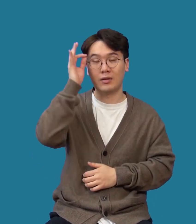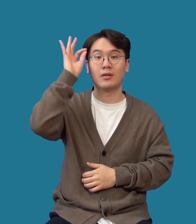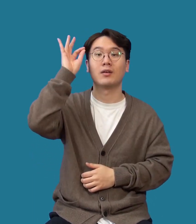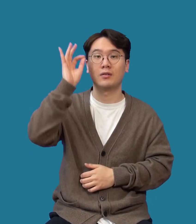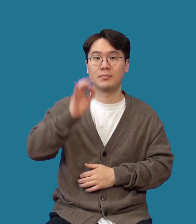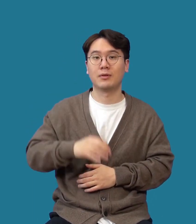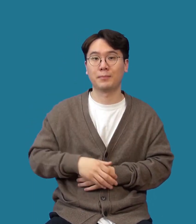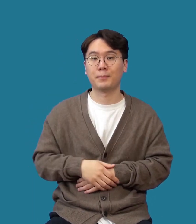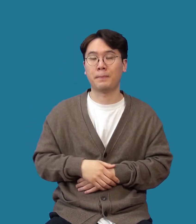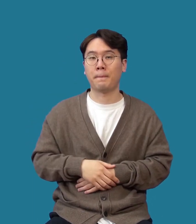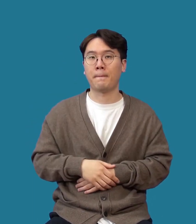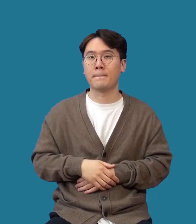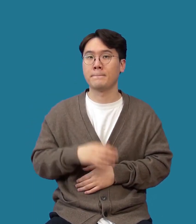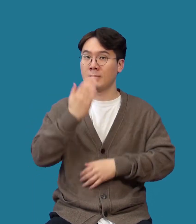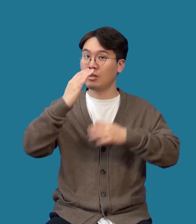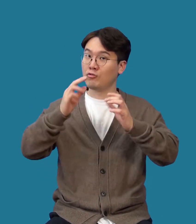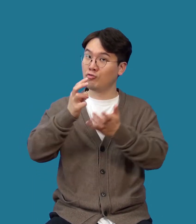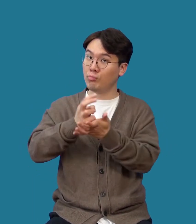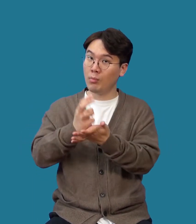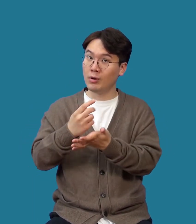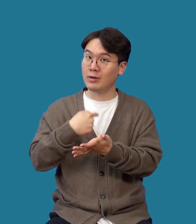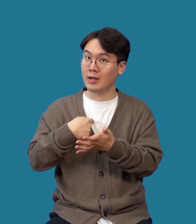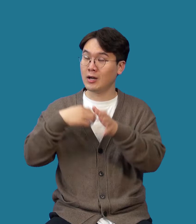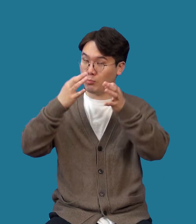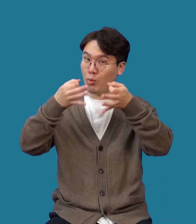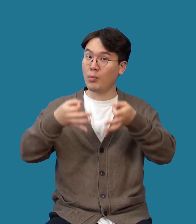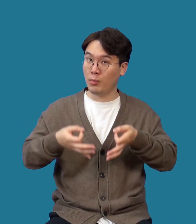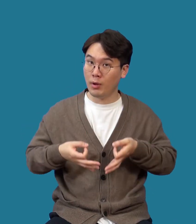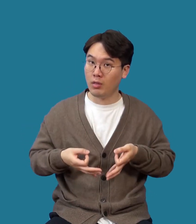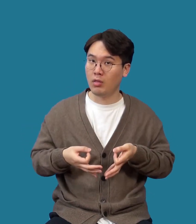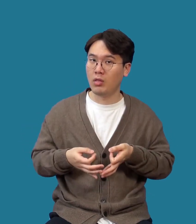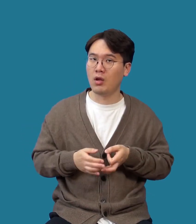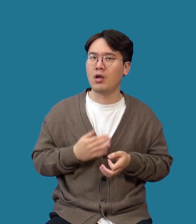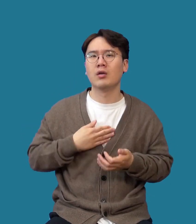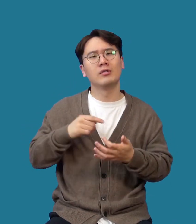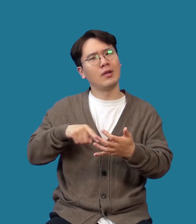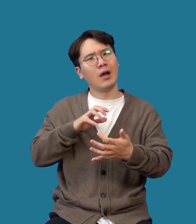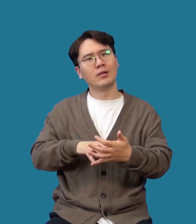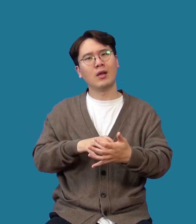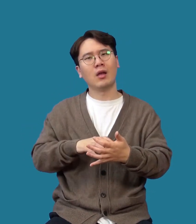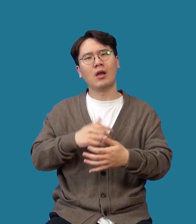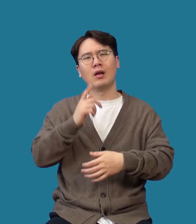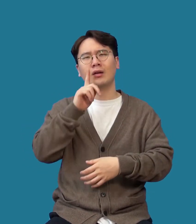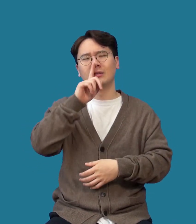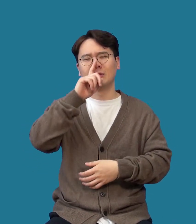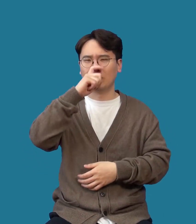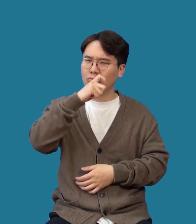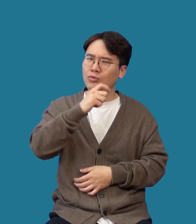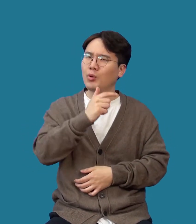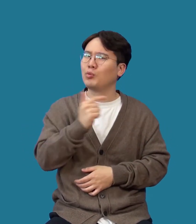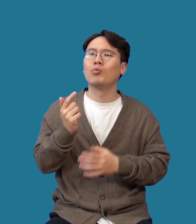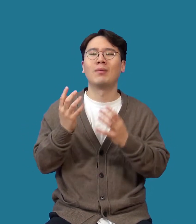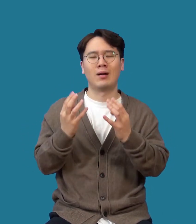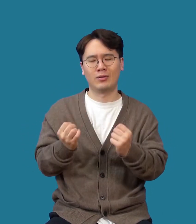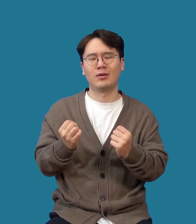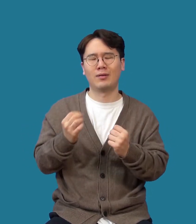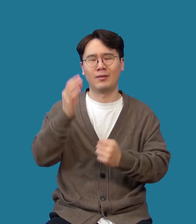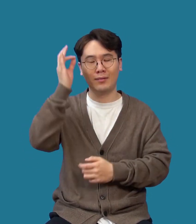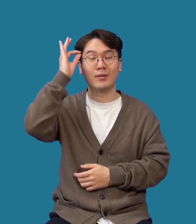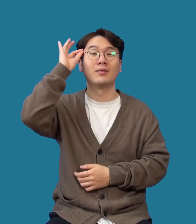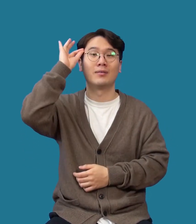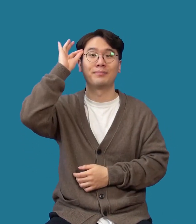율법으로 내 자신을 비추어 보면 내 속에 더러운 것이 너무나도 많다는 것을 깨달으면서